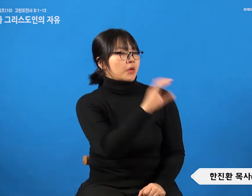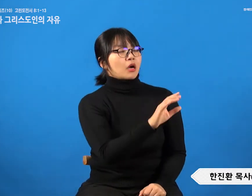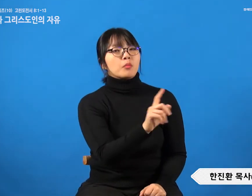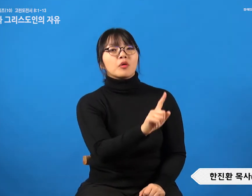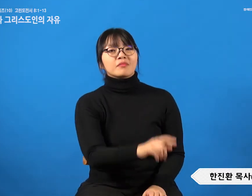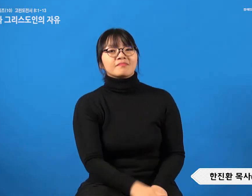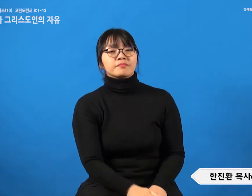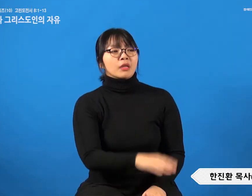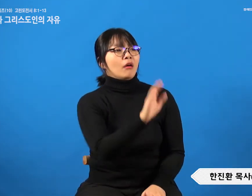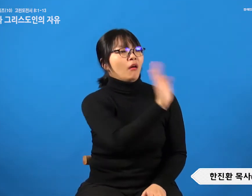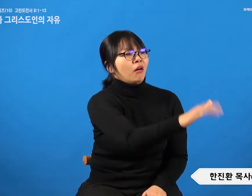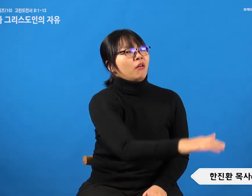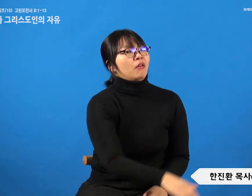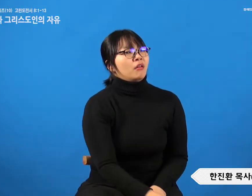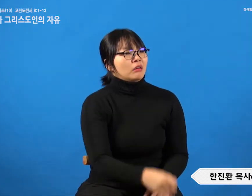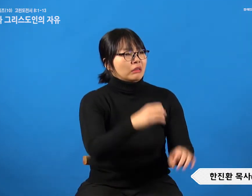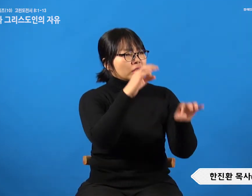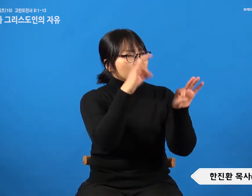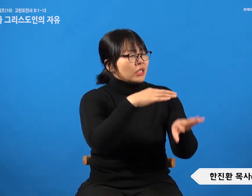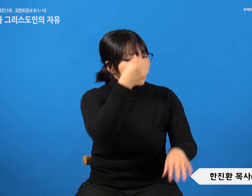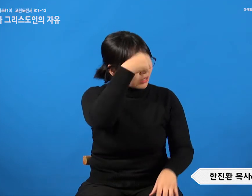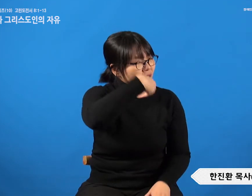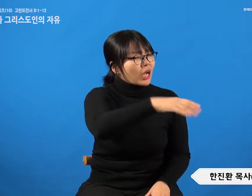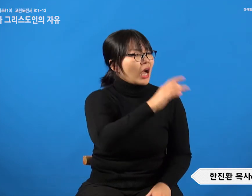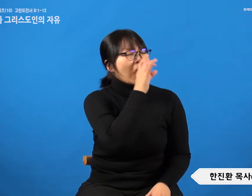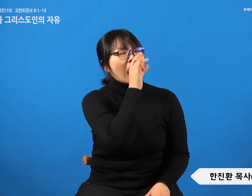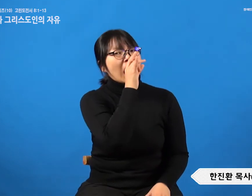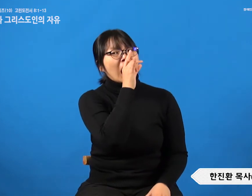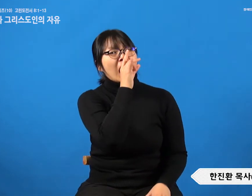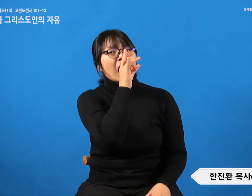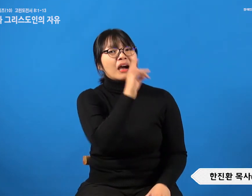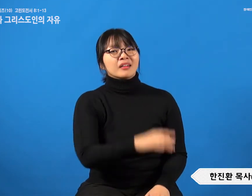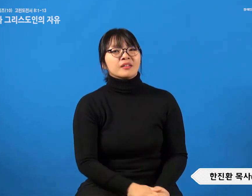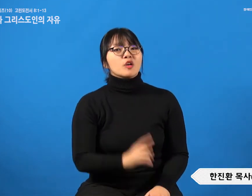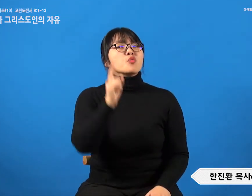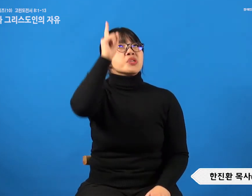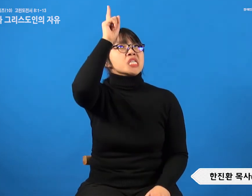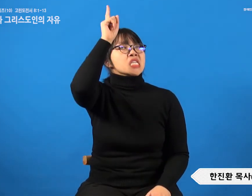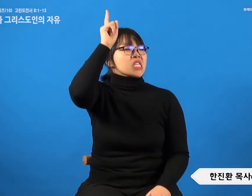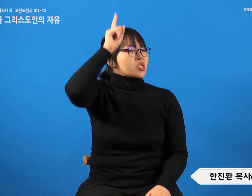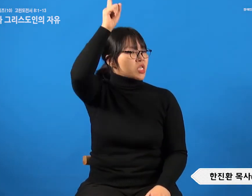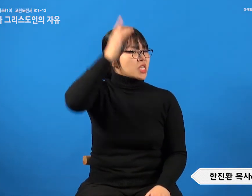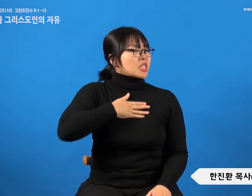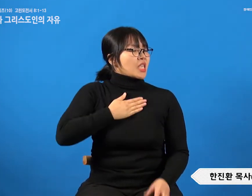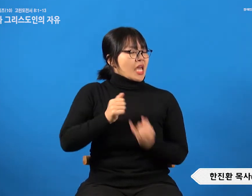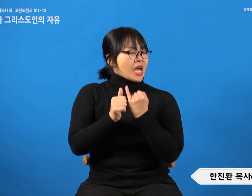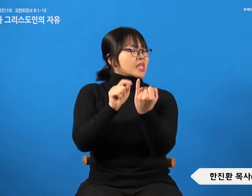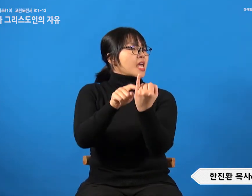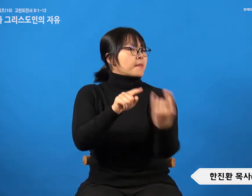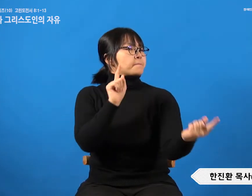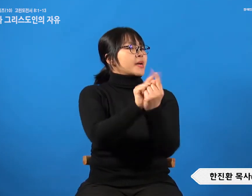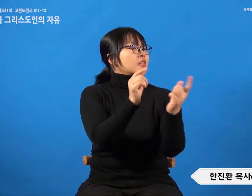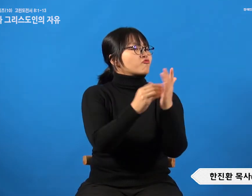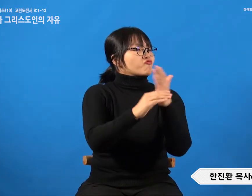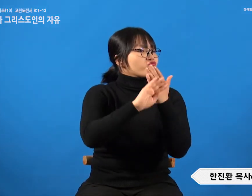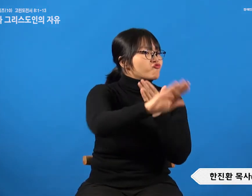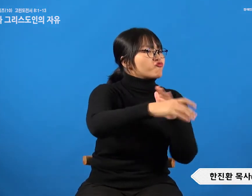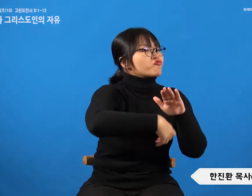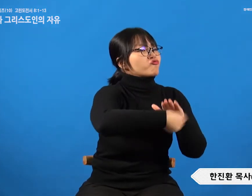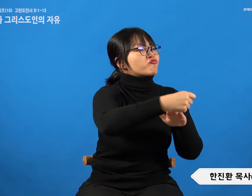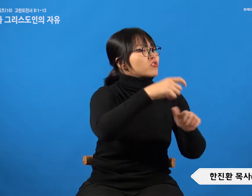대고 한마디를 했습니다. 이봐요, 그냥 가면 안 돼요. 위층에 가서 내 아내를 만나고